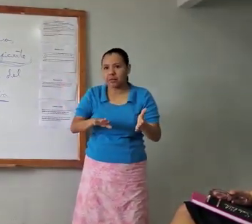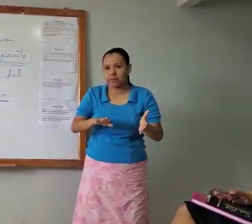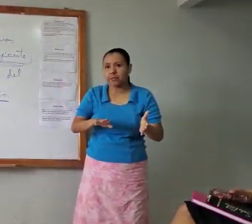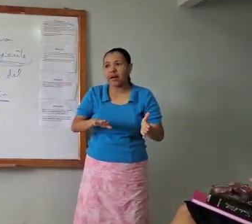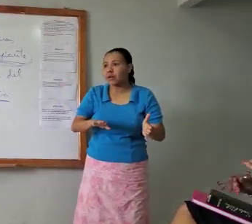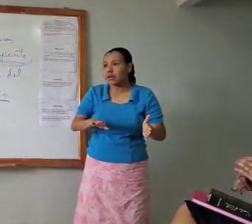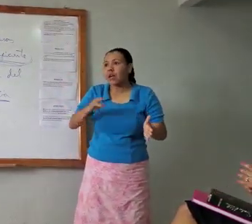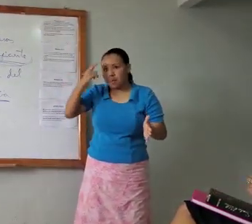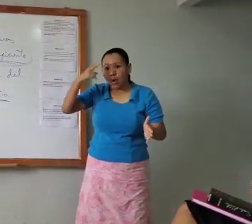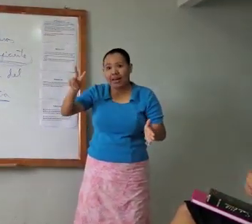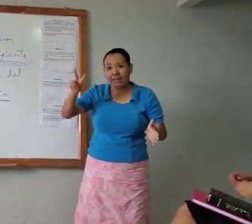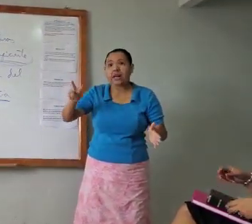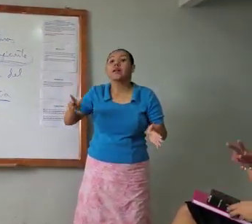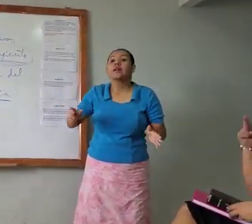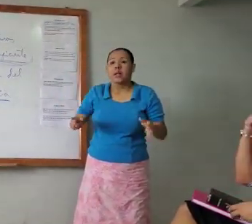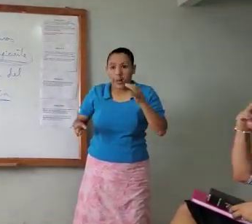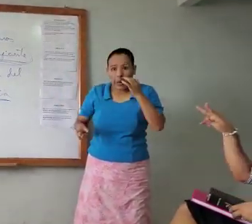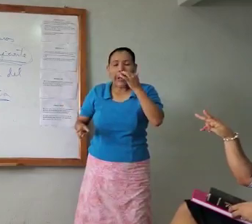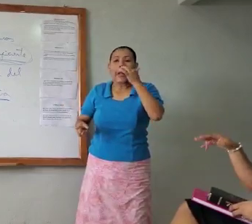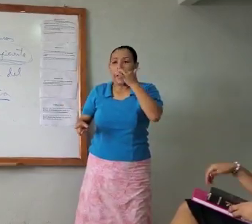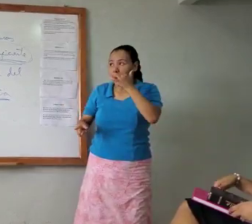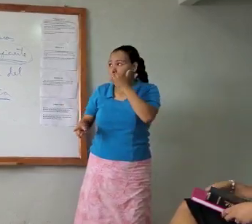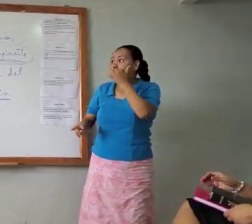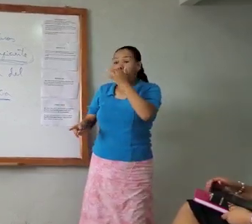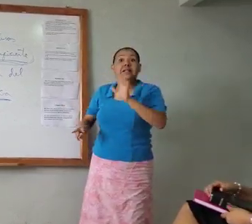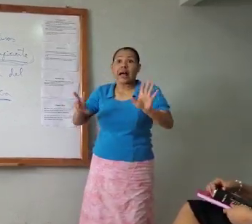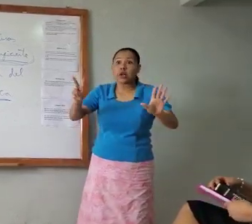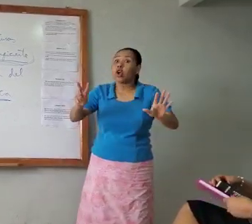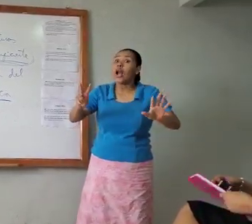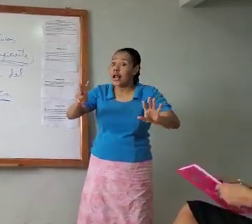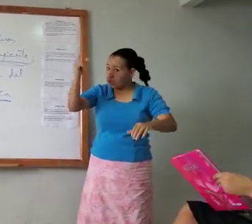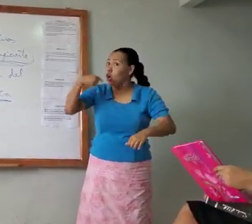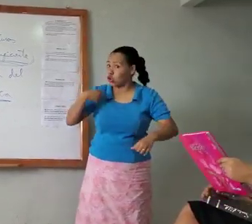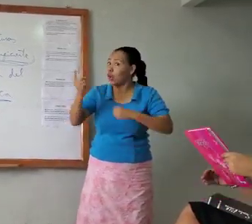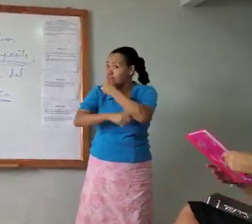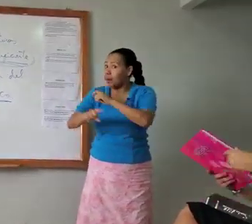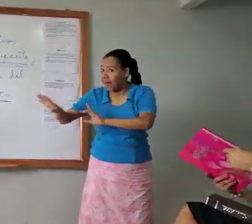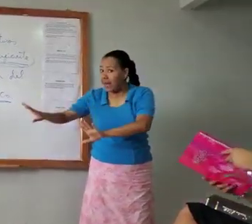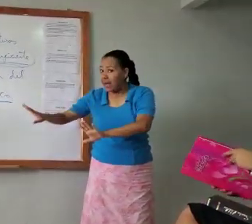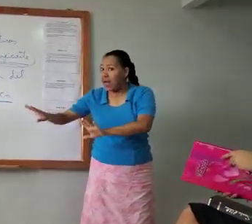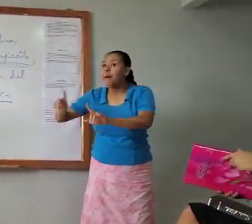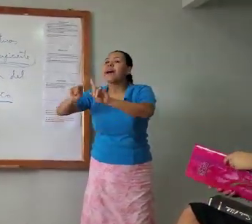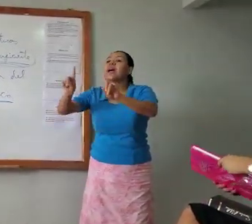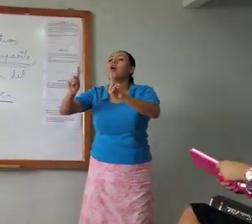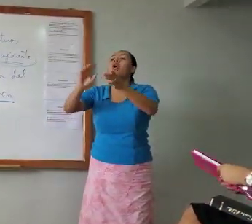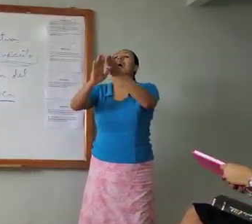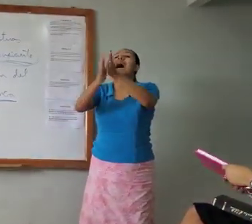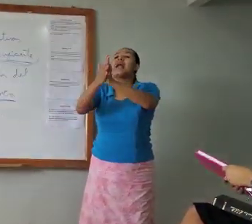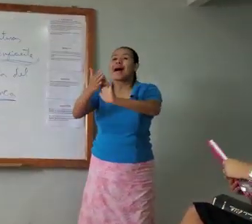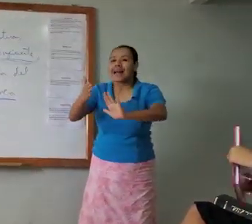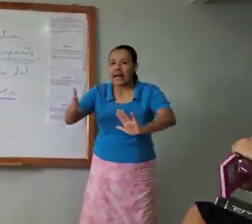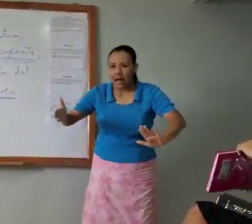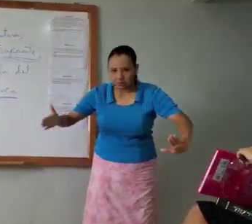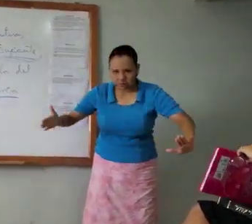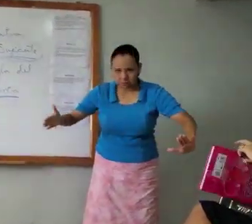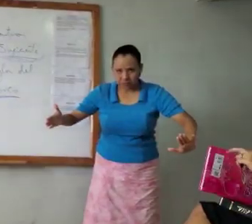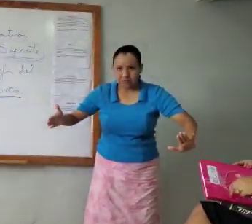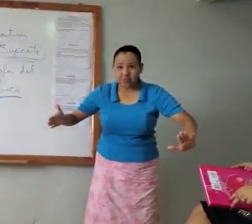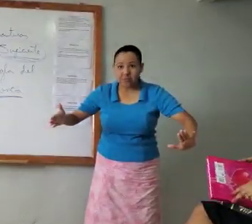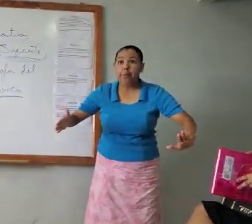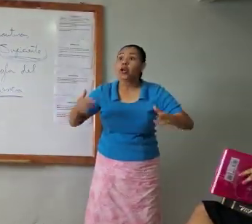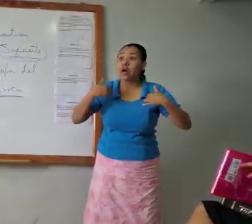está mal. Bien, violencia. Pero la pena va. Exacto, no, el hecho, yo le di la pena, pero calmada.